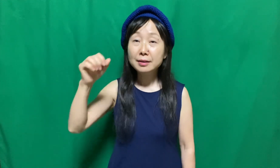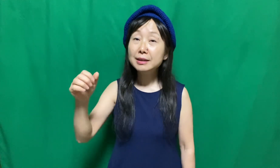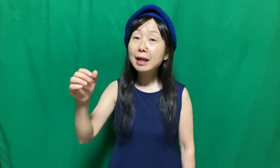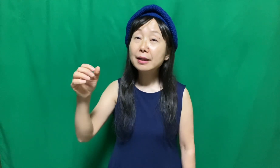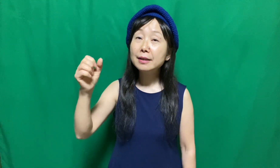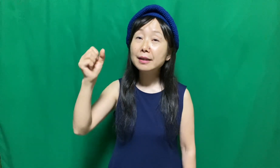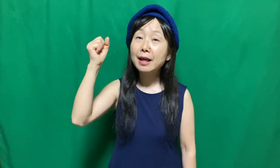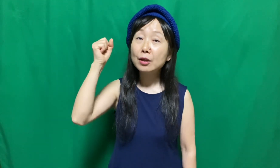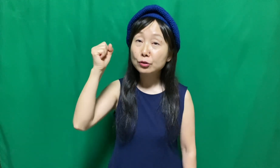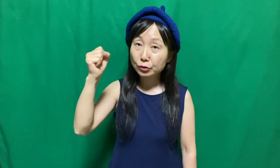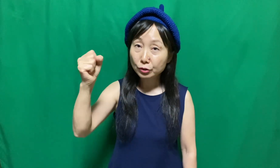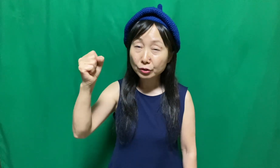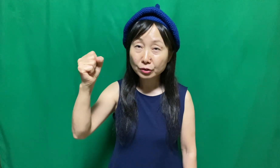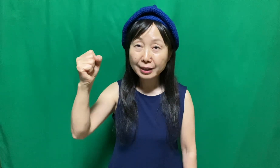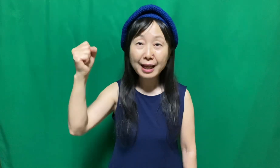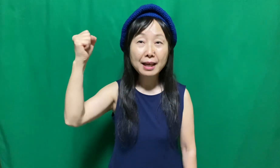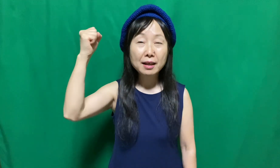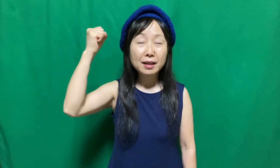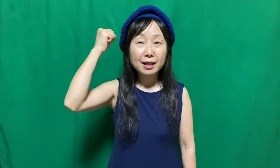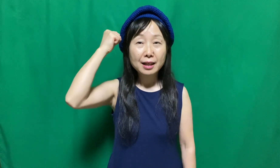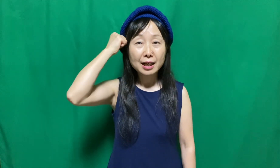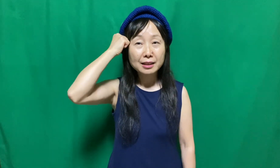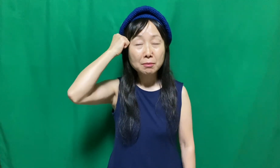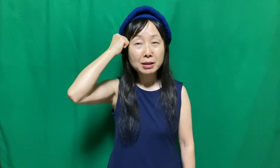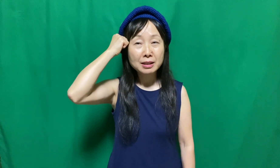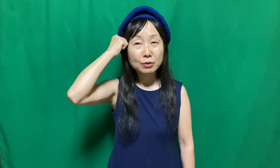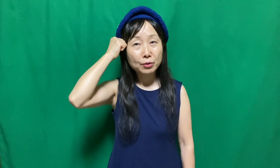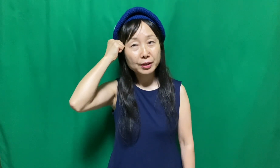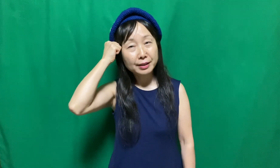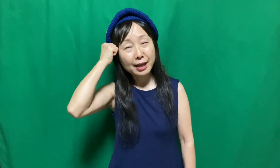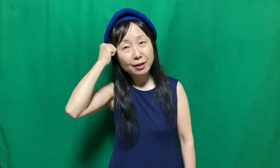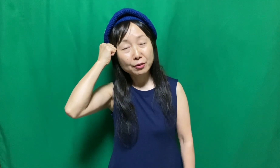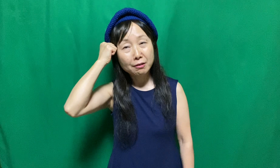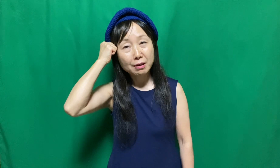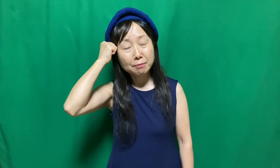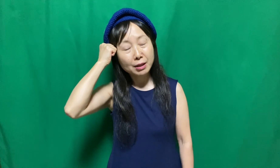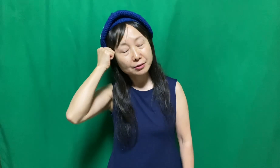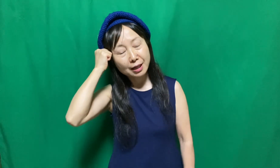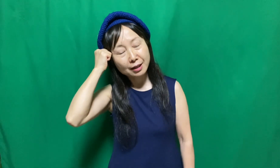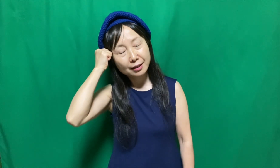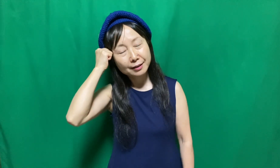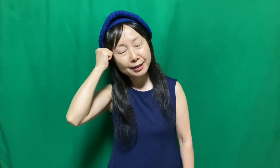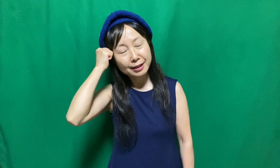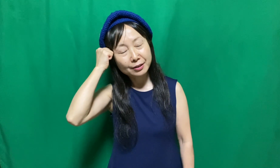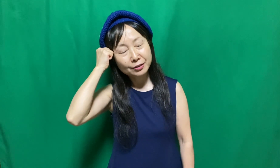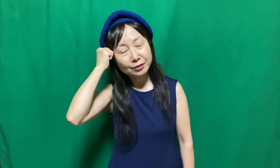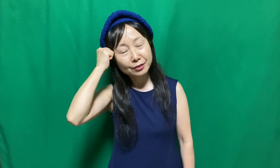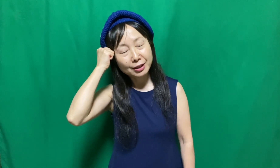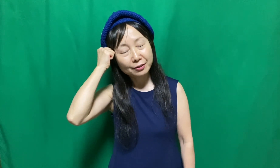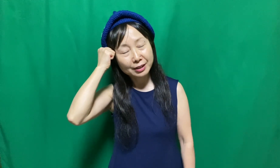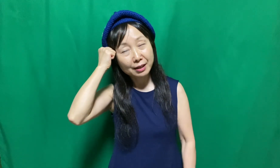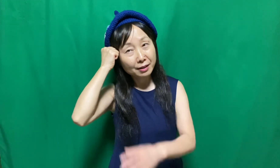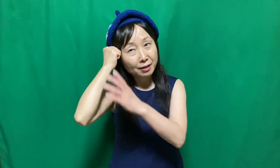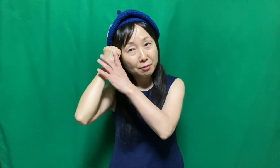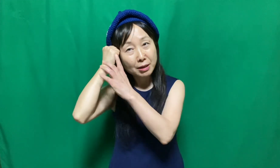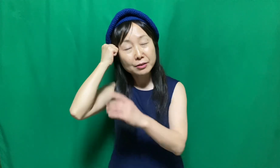ゃんけんグーで頭に置いて、これは枕、寝てる時のね、枕